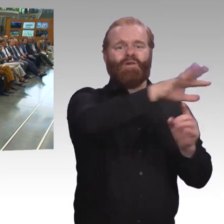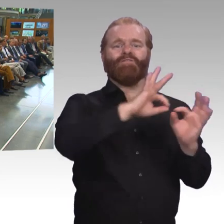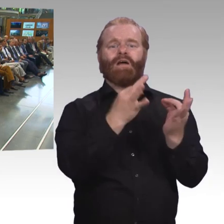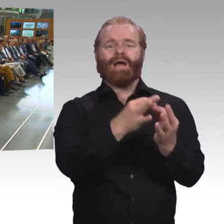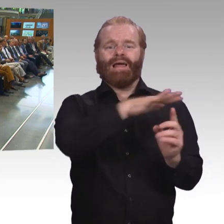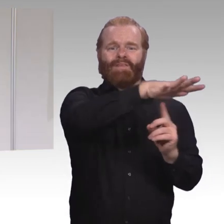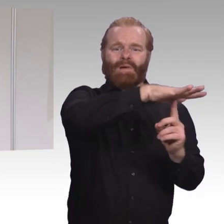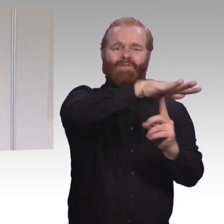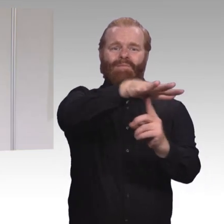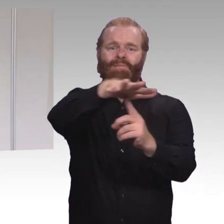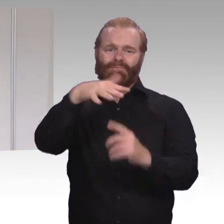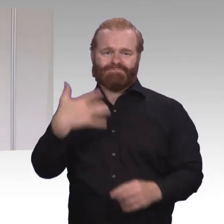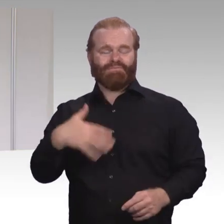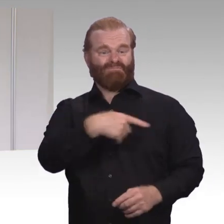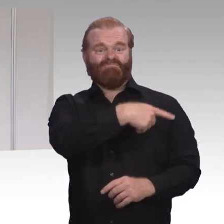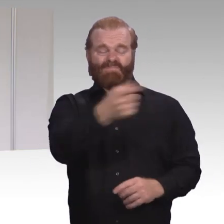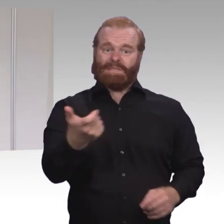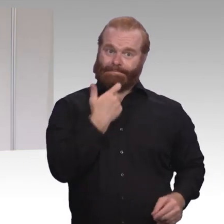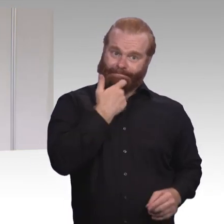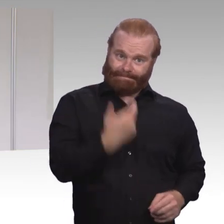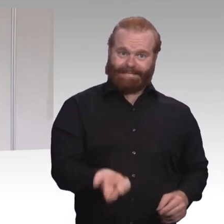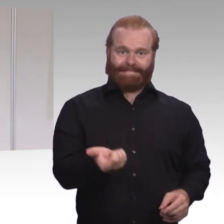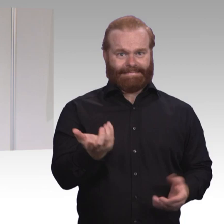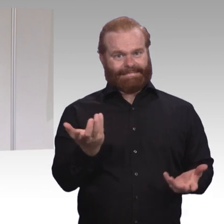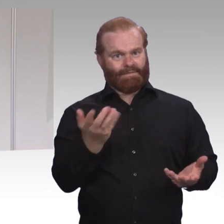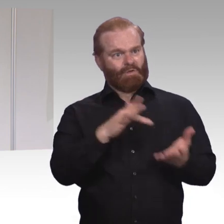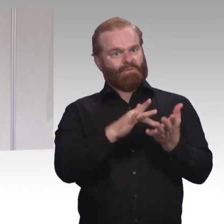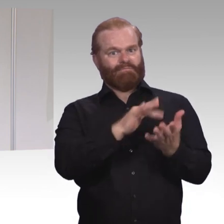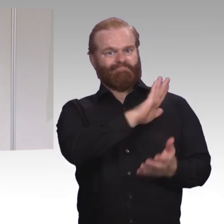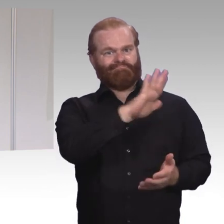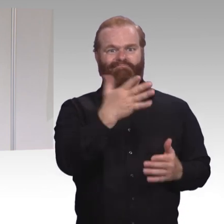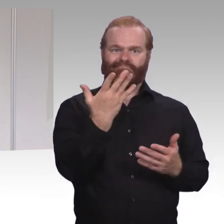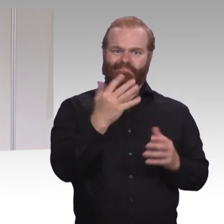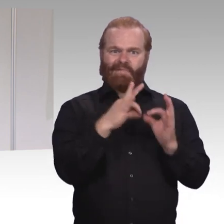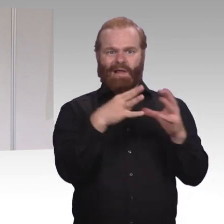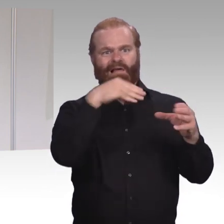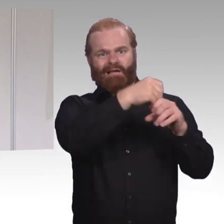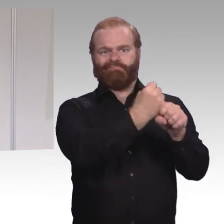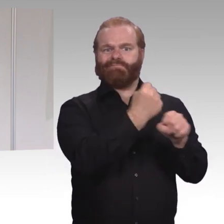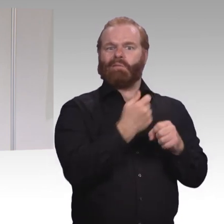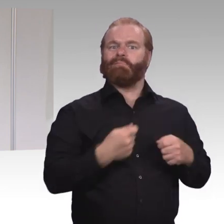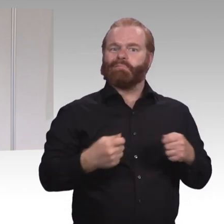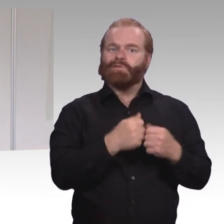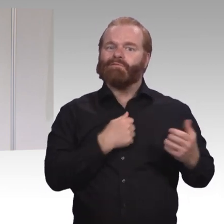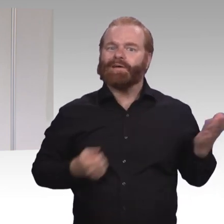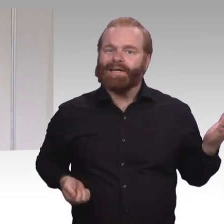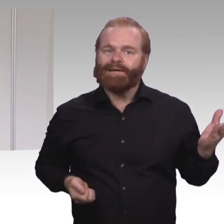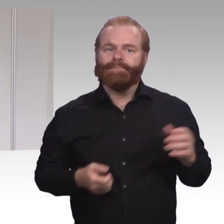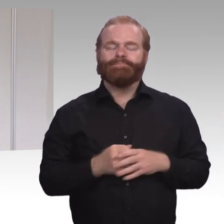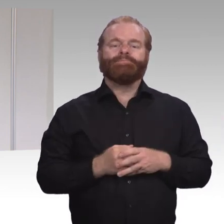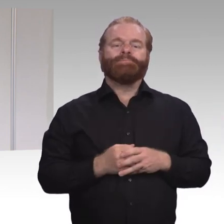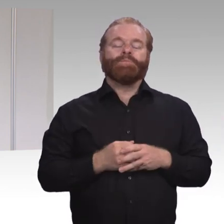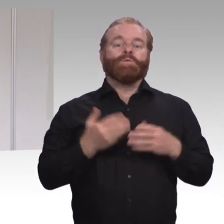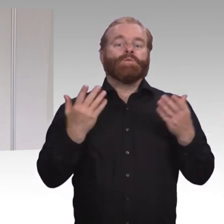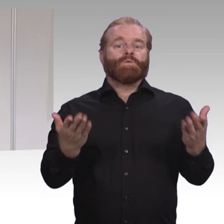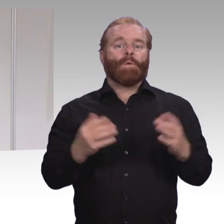Meine sehr verehrten Damen und Herren, dieser Dienst braucht Respekt, dieser Dienst braucht Unterstützung, und zwar konkret und